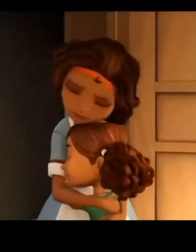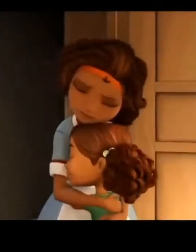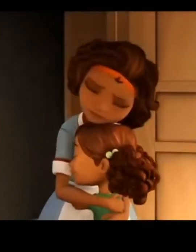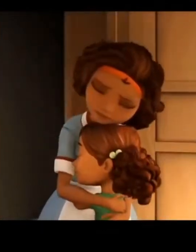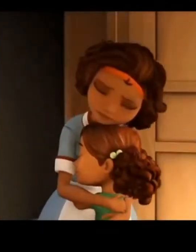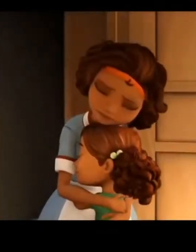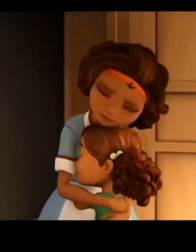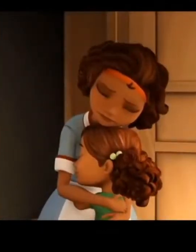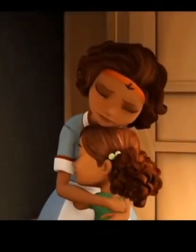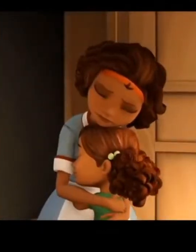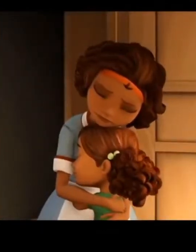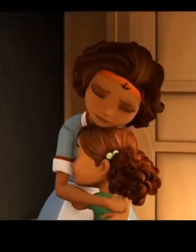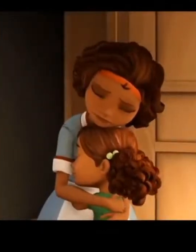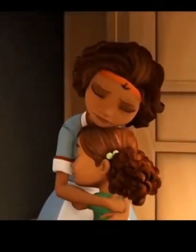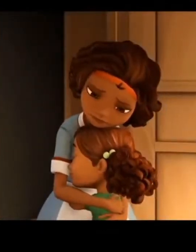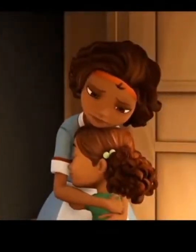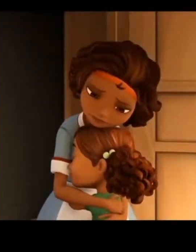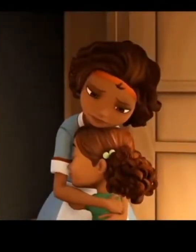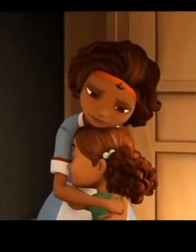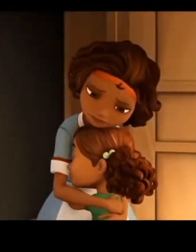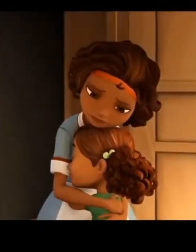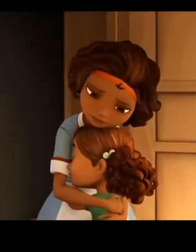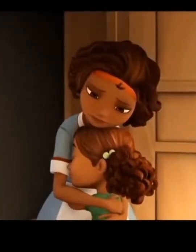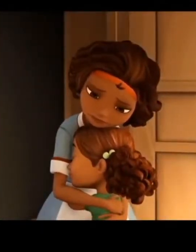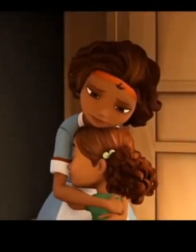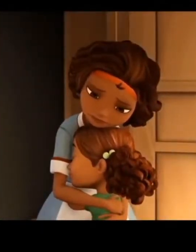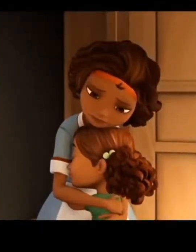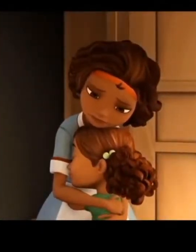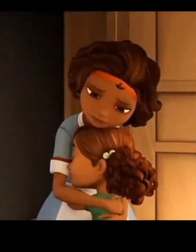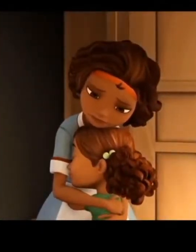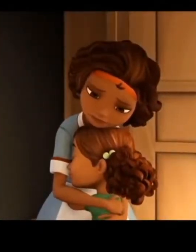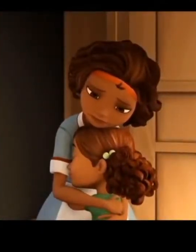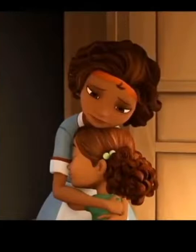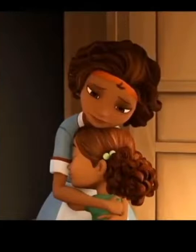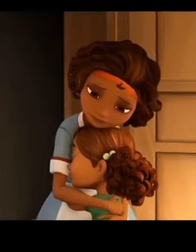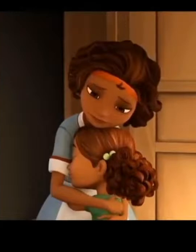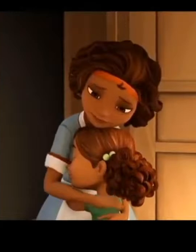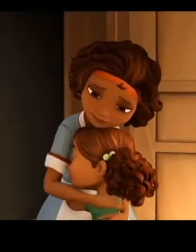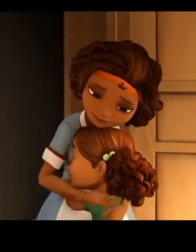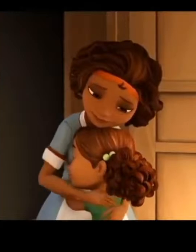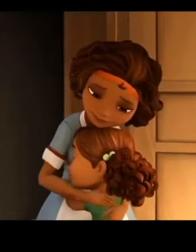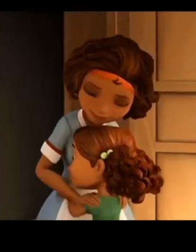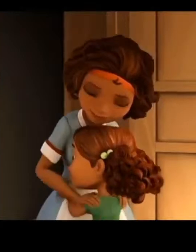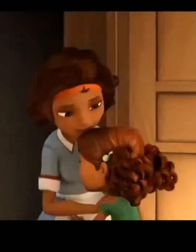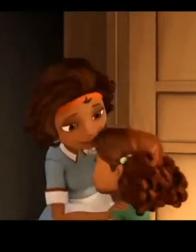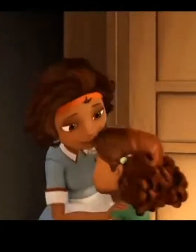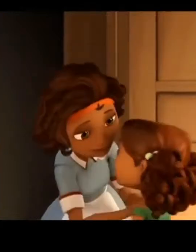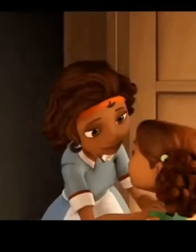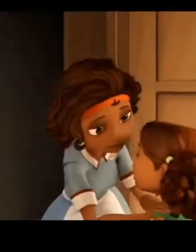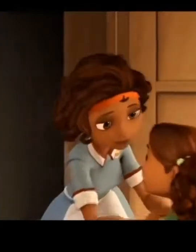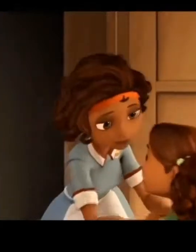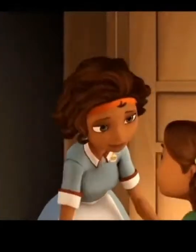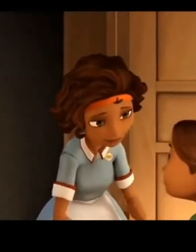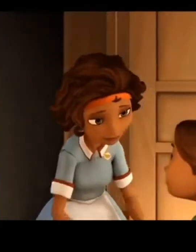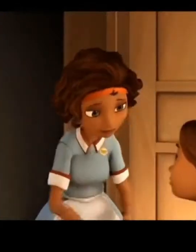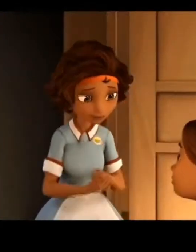Ao mesmo tempo que a mãe faz a língua americana de sinais, ela começa a falar inglês.